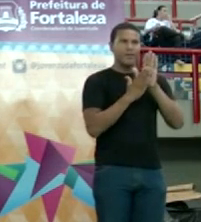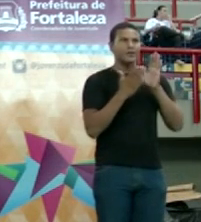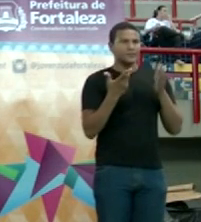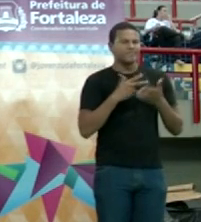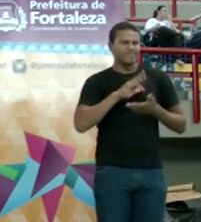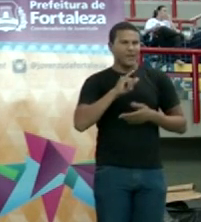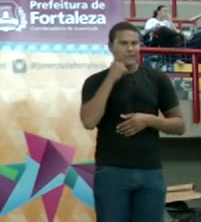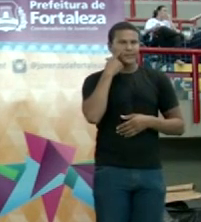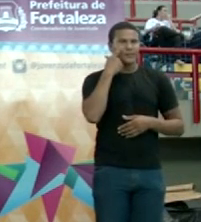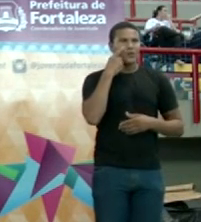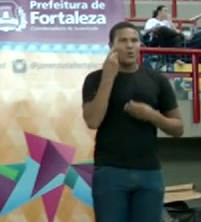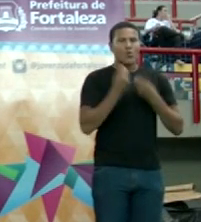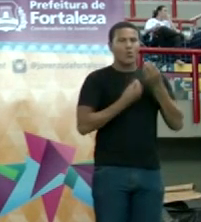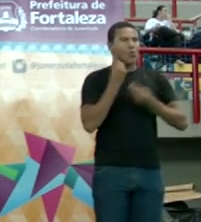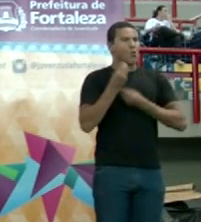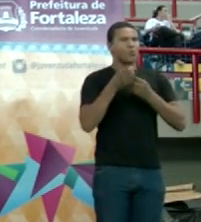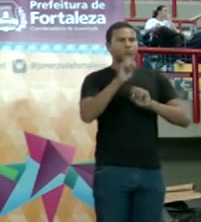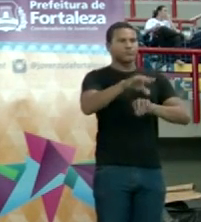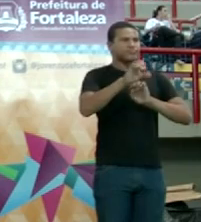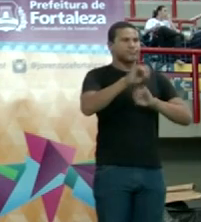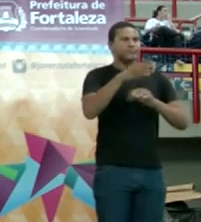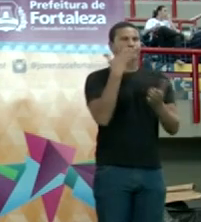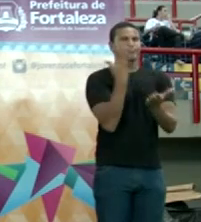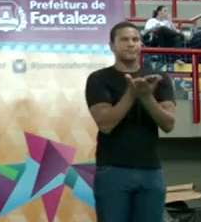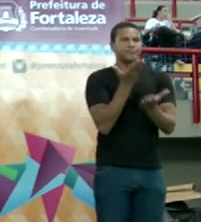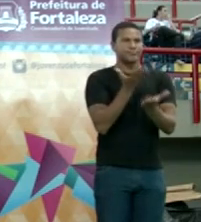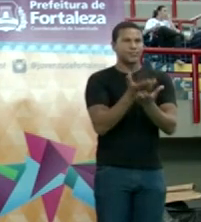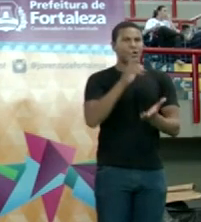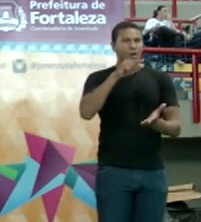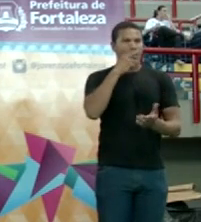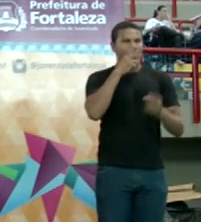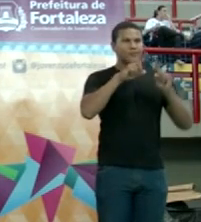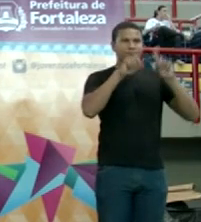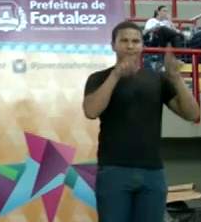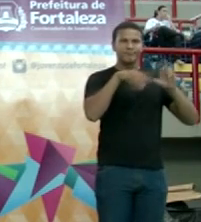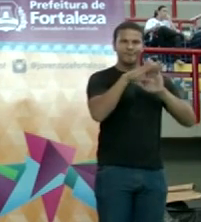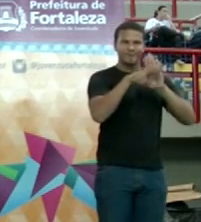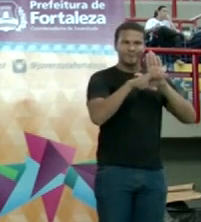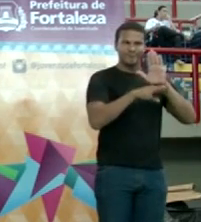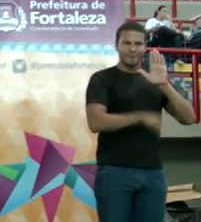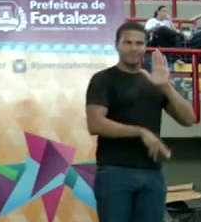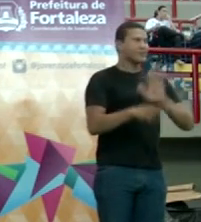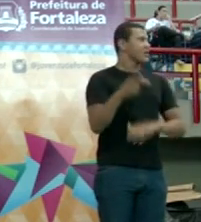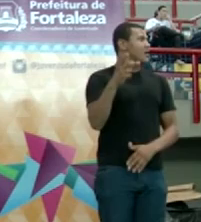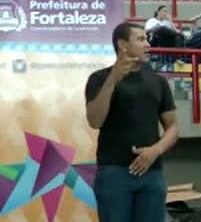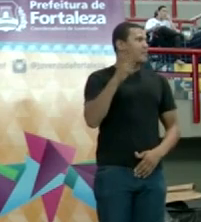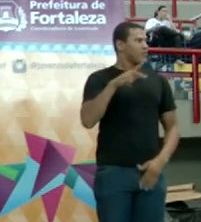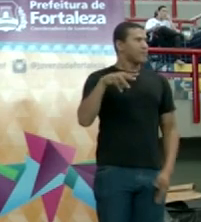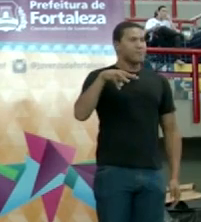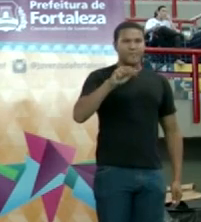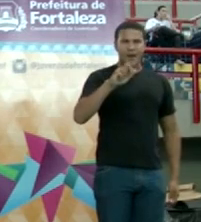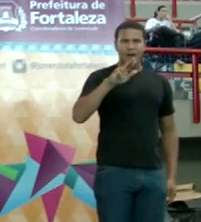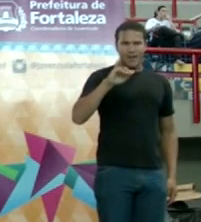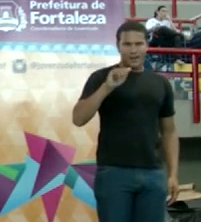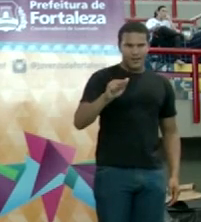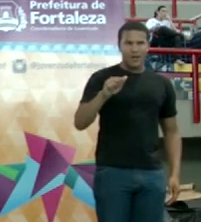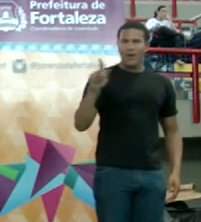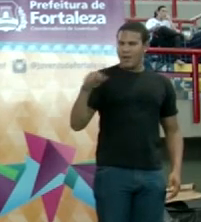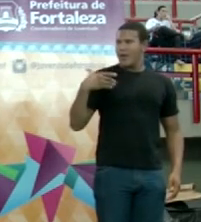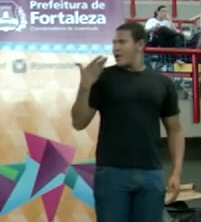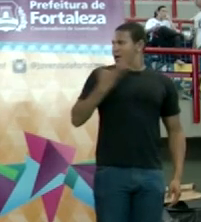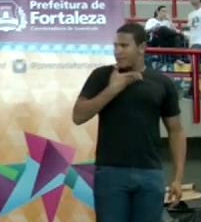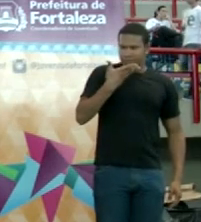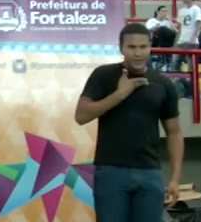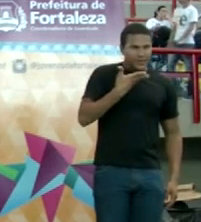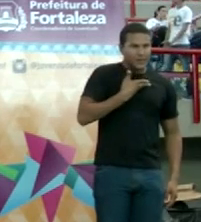vocês, ministrando uma aula que foi programada pela professora Maria Gordiano, que é uma amiga, uma colega